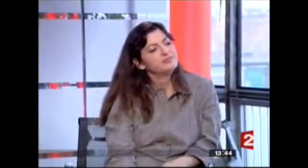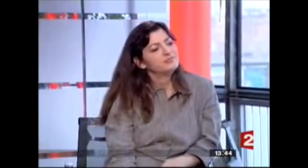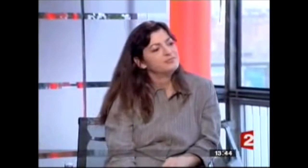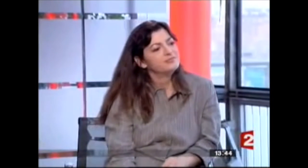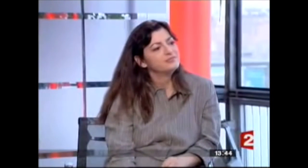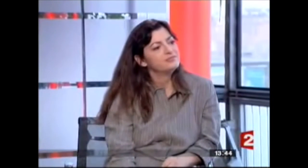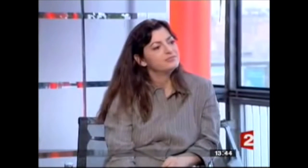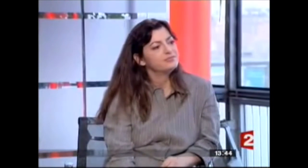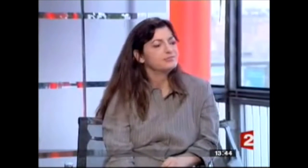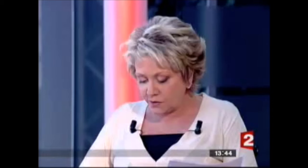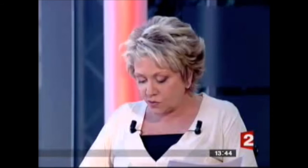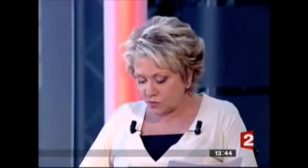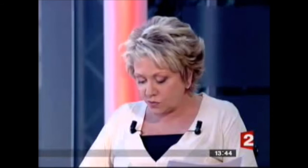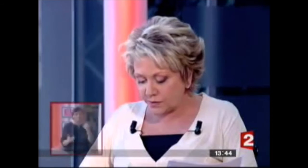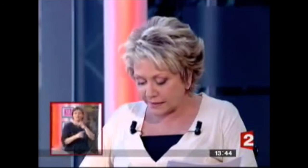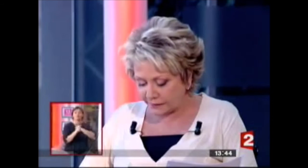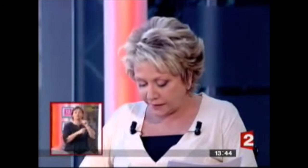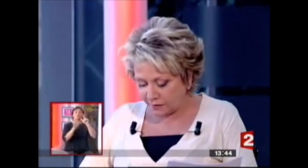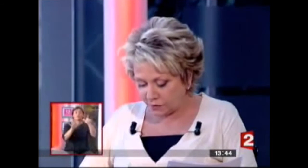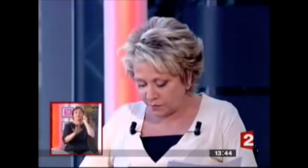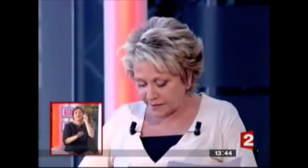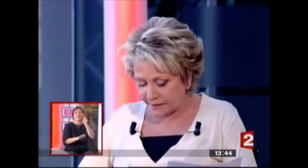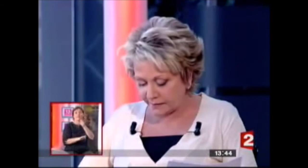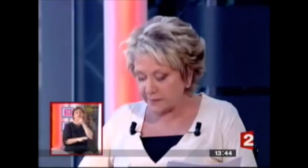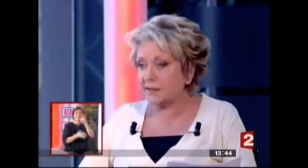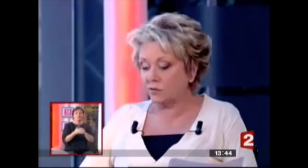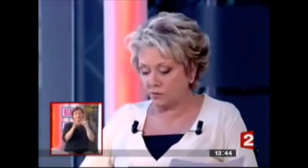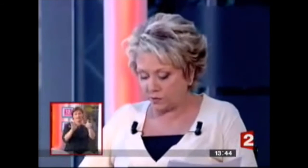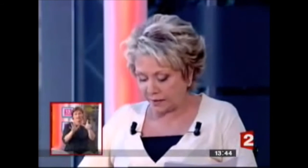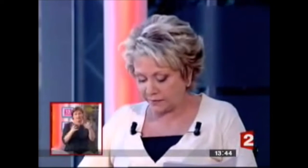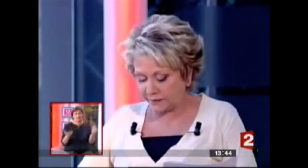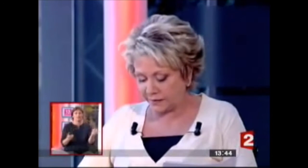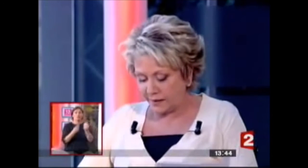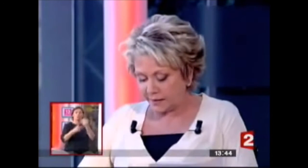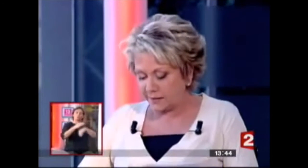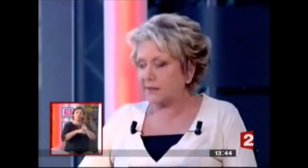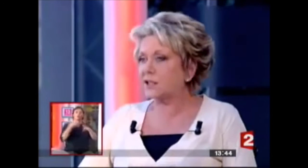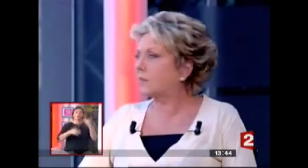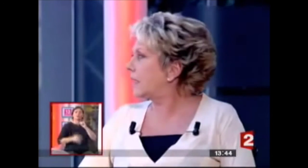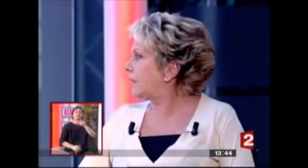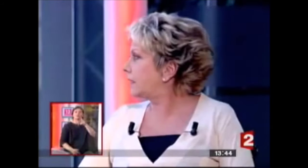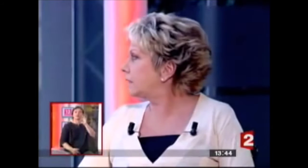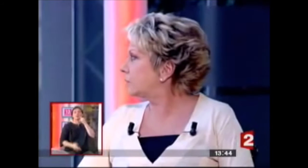française. Et c'est jusqu'au 7 avril 2007 et c'est donc à l'IVT Cité Chaptal à Paris. Je ne me trompe